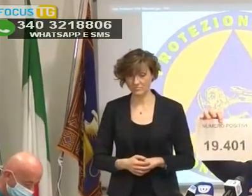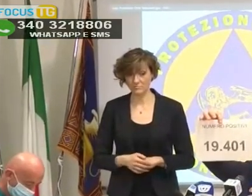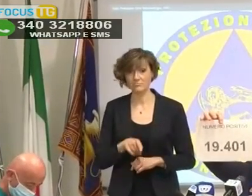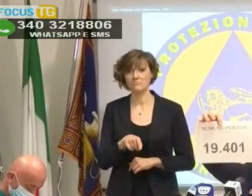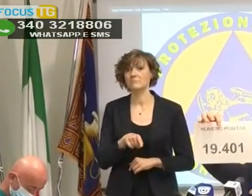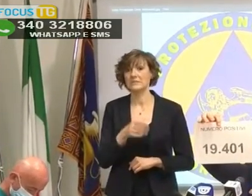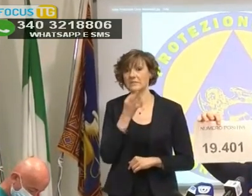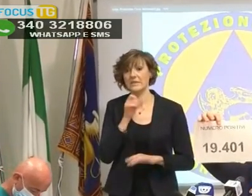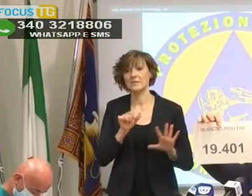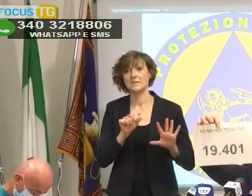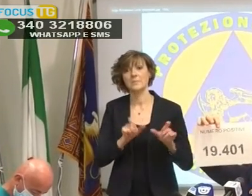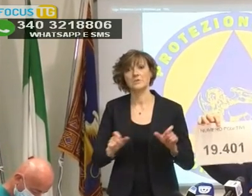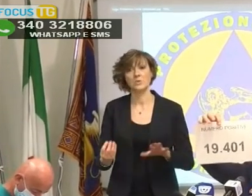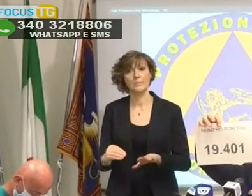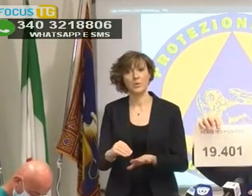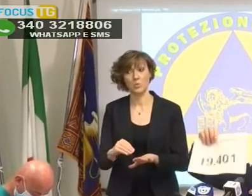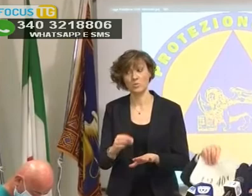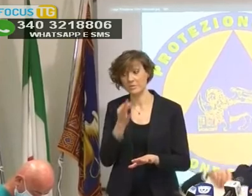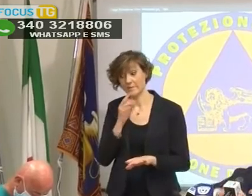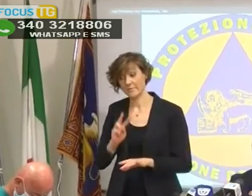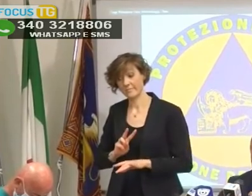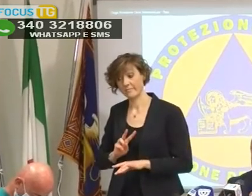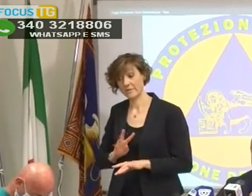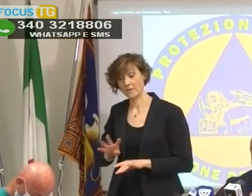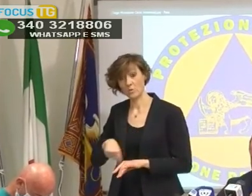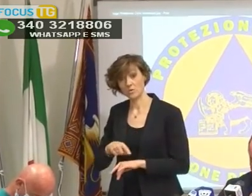Sono più 6, stiamo parlando delle ultime 24 ore.